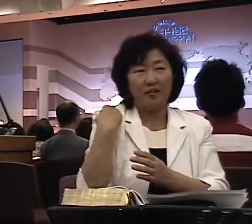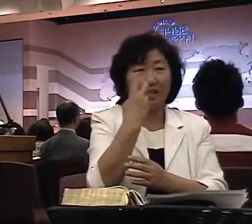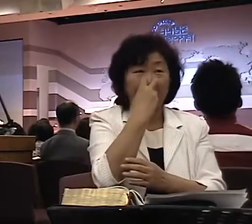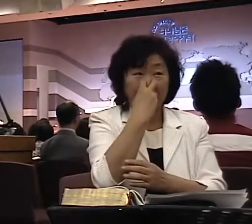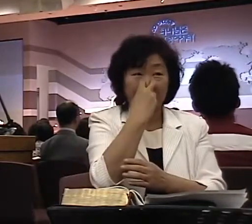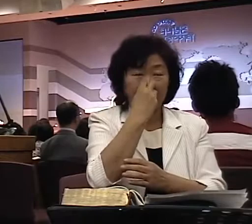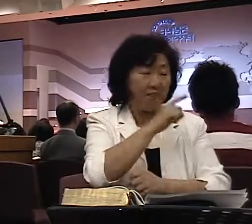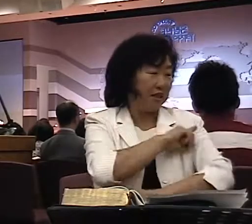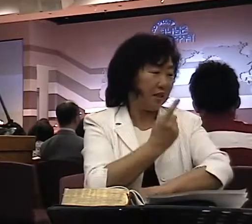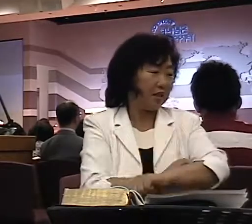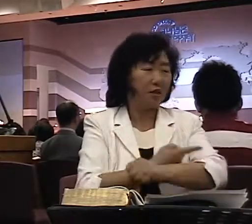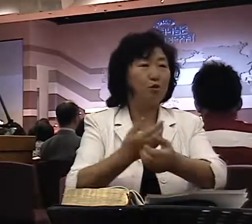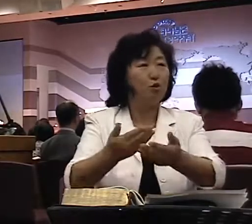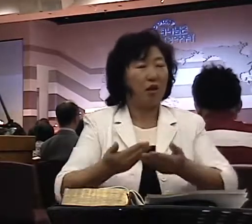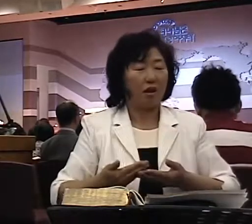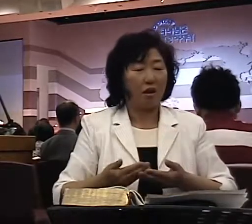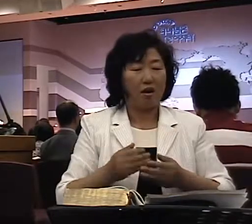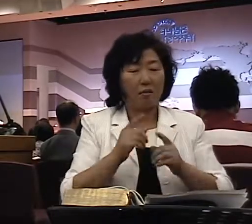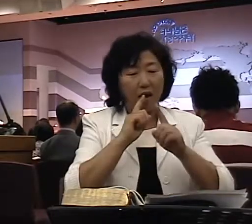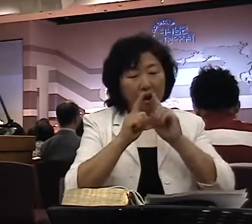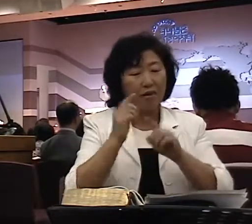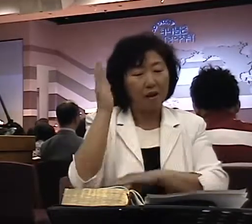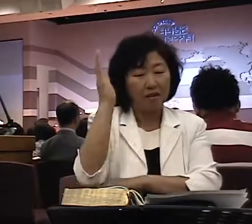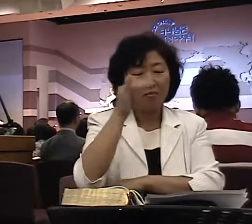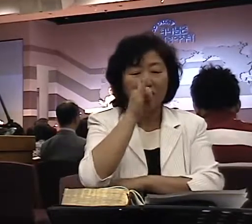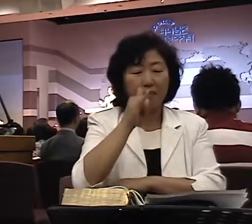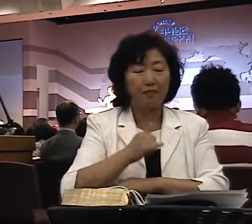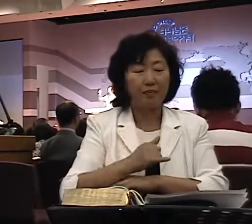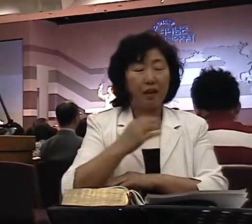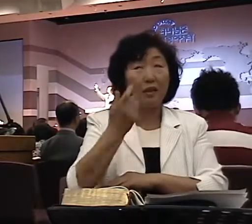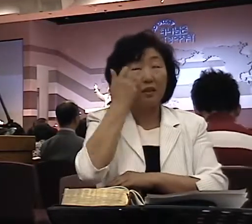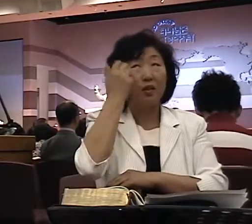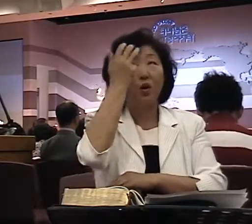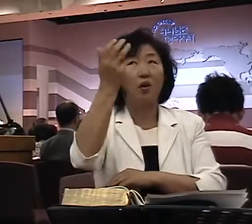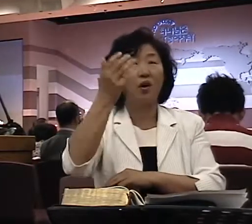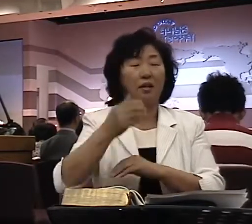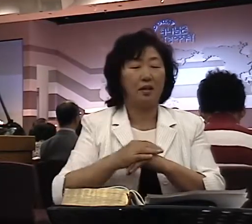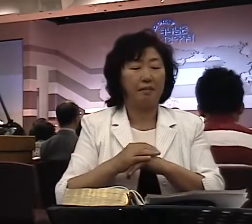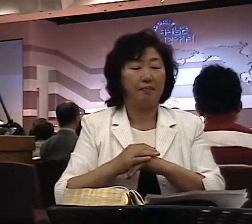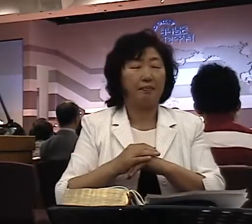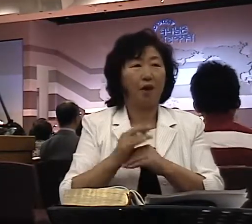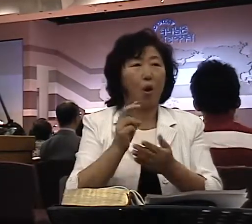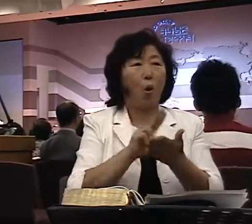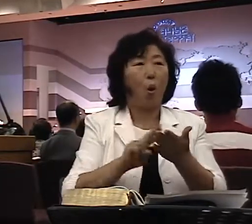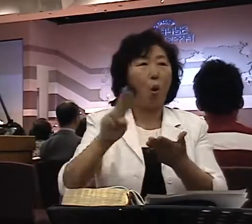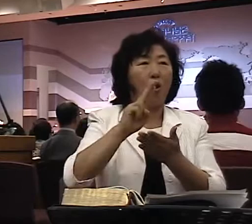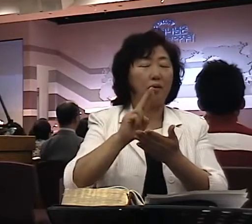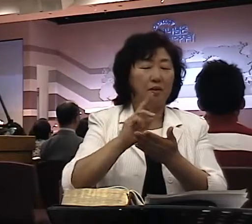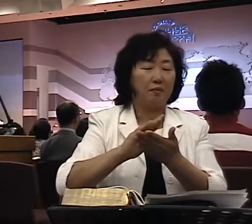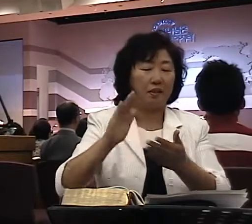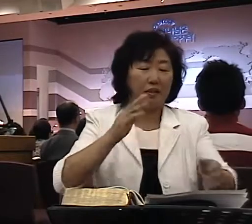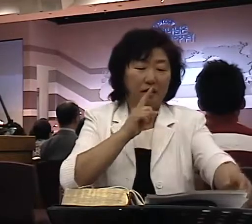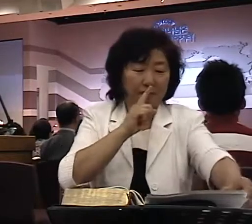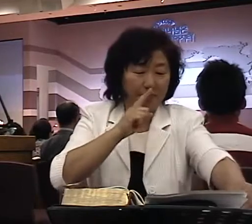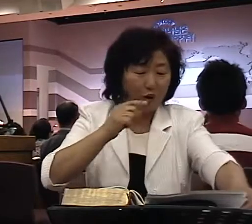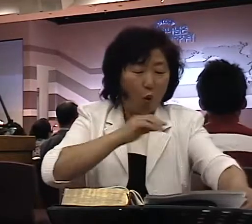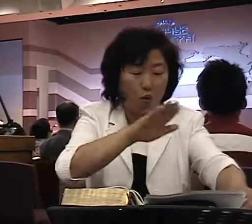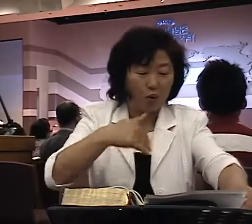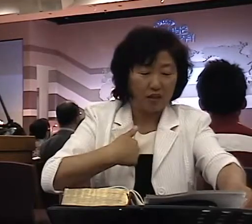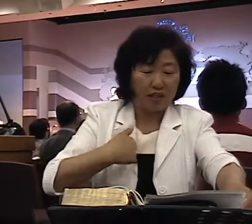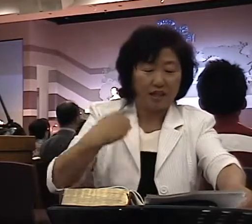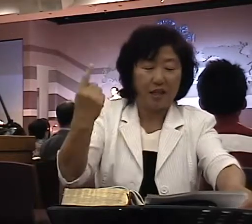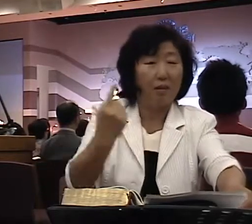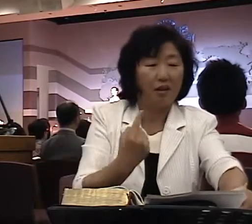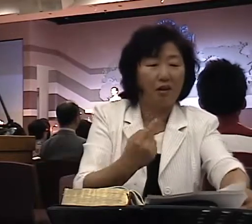주었다고 말씀을 하시고 있습니다. 하나님의 성령이 Holy Spirit이 우리에게 임했다고 말씀을